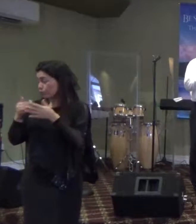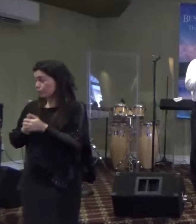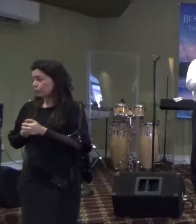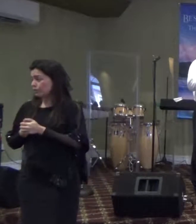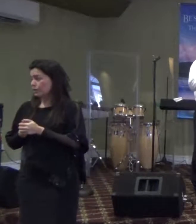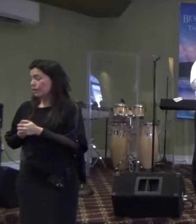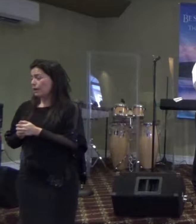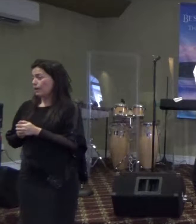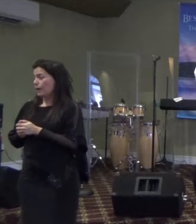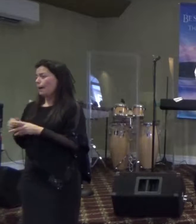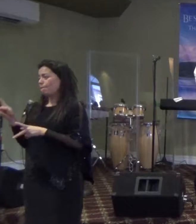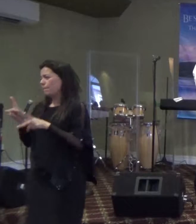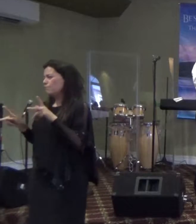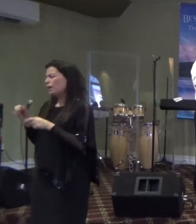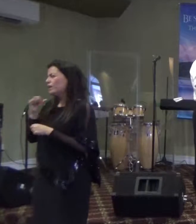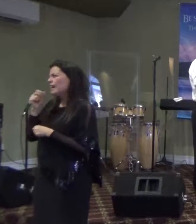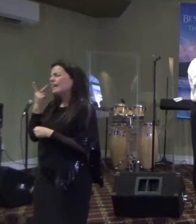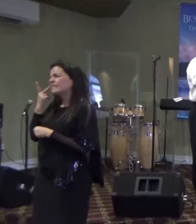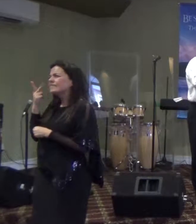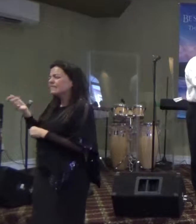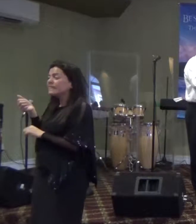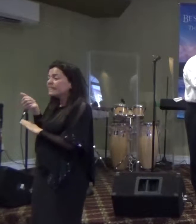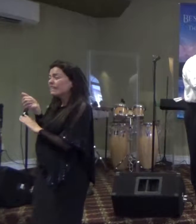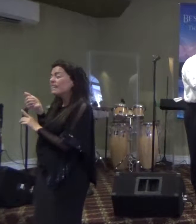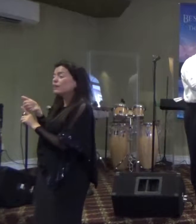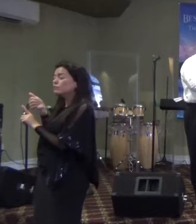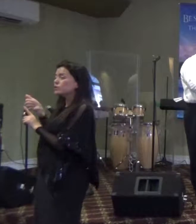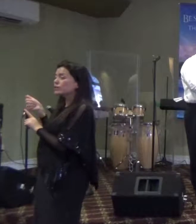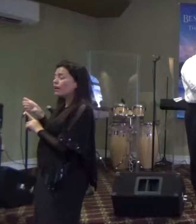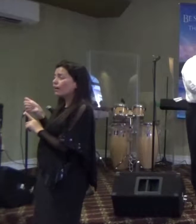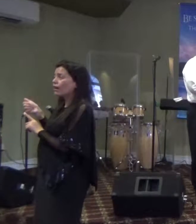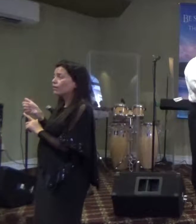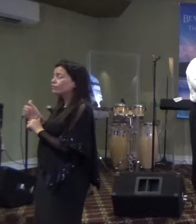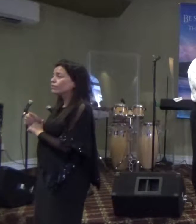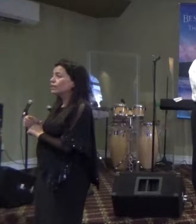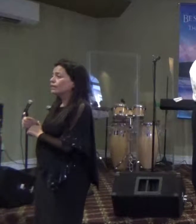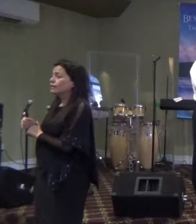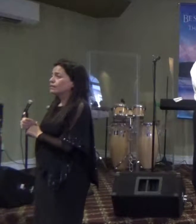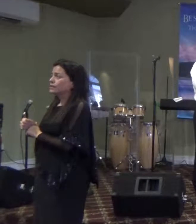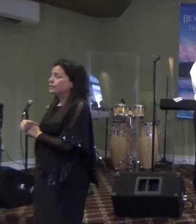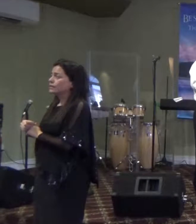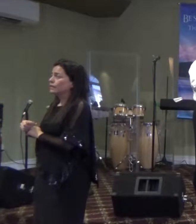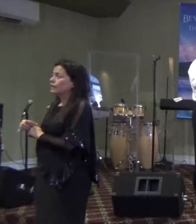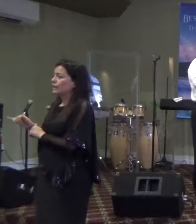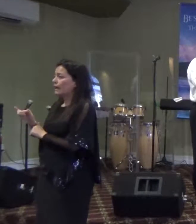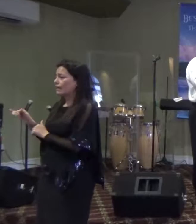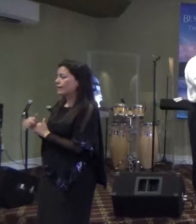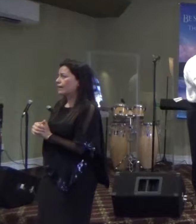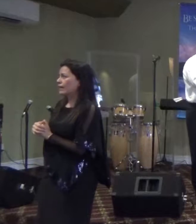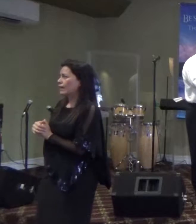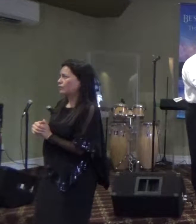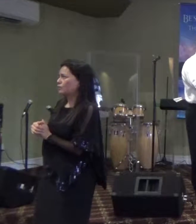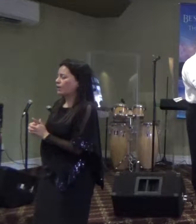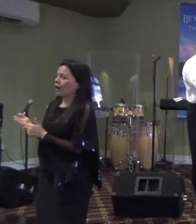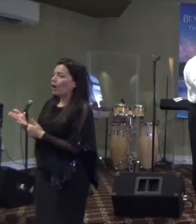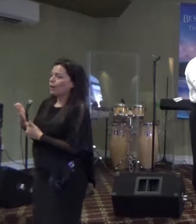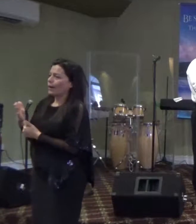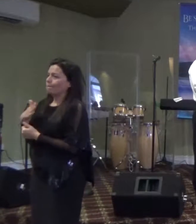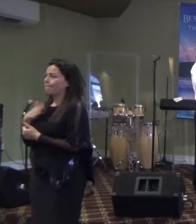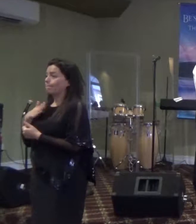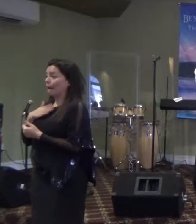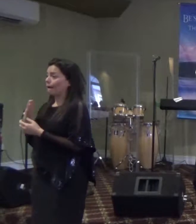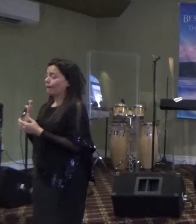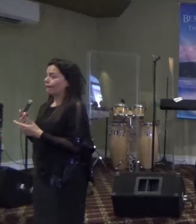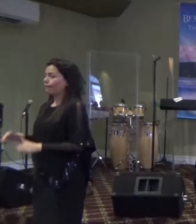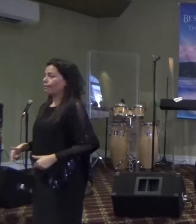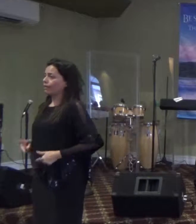se ve man does not see a sí mismo himself como el objeto de la as vida, an object of life, como